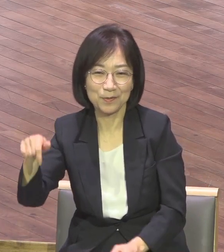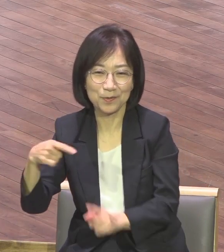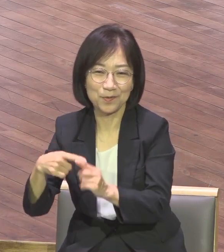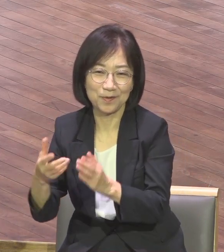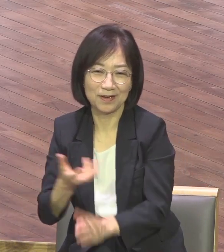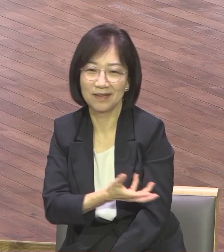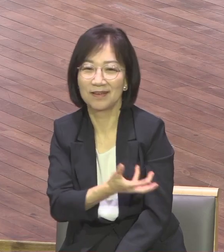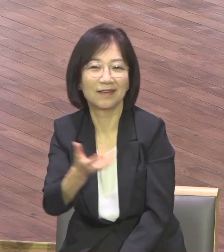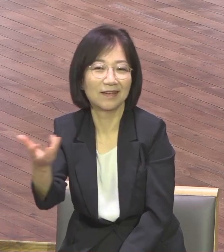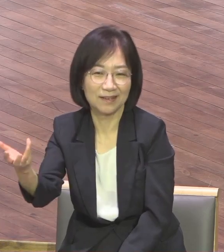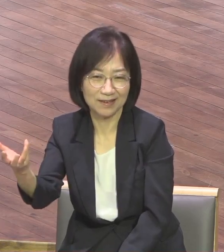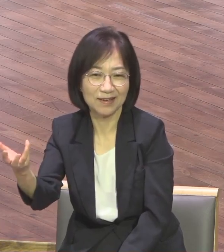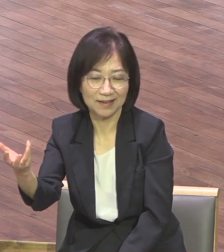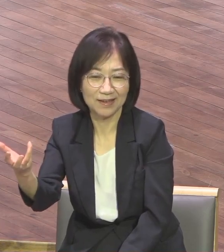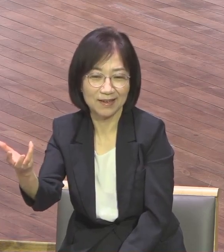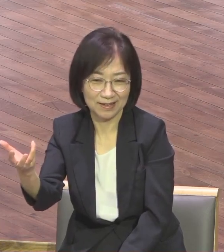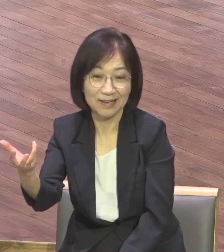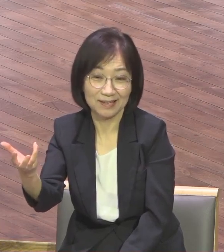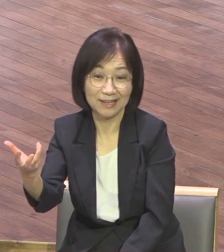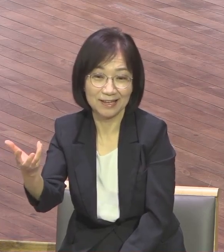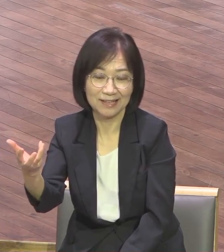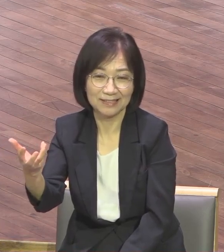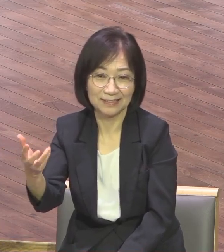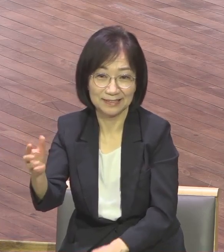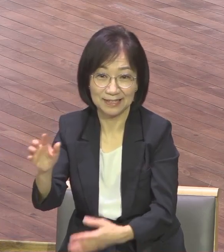위해서 모든 준비를 다 마쳤습니다.